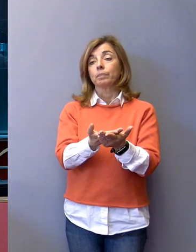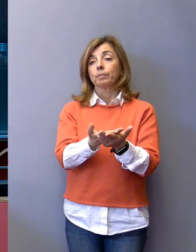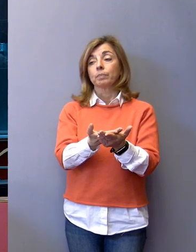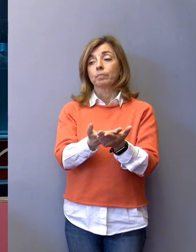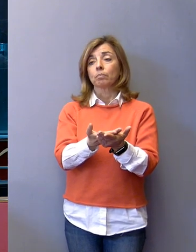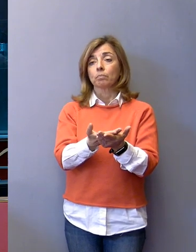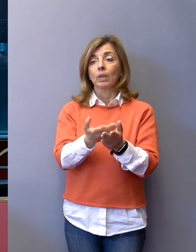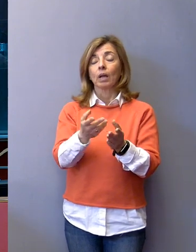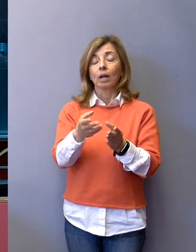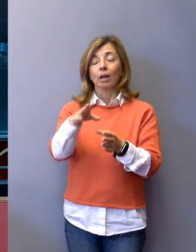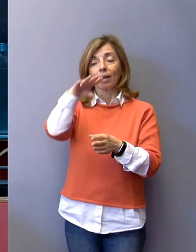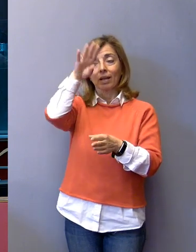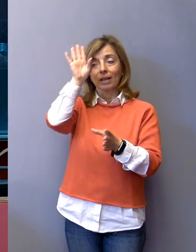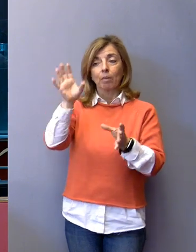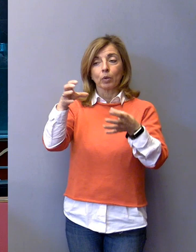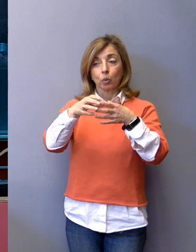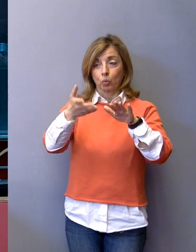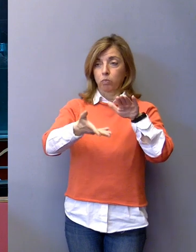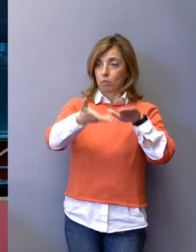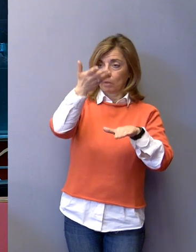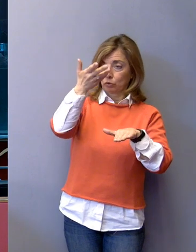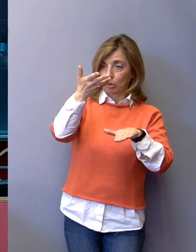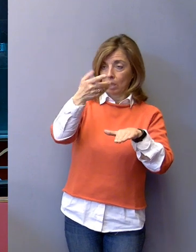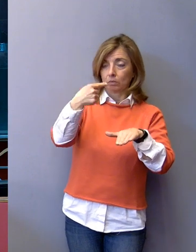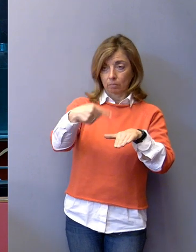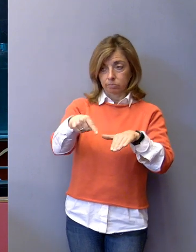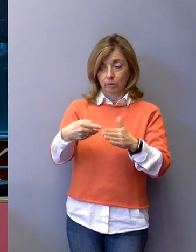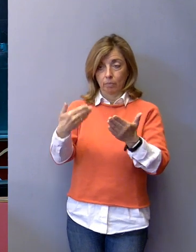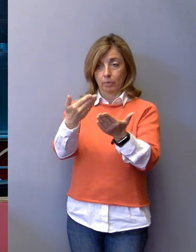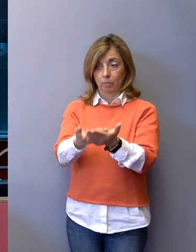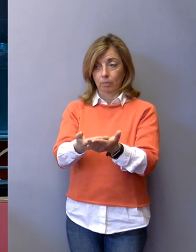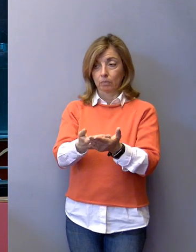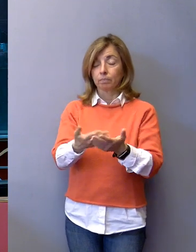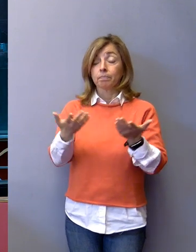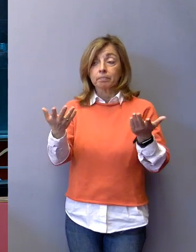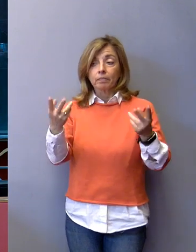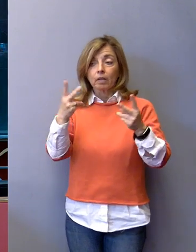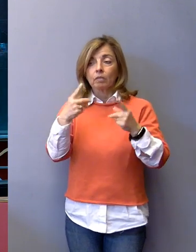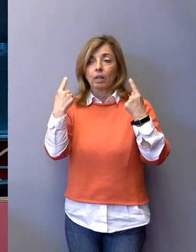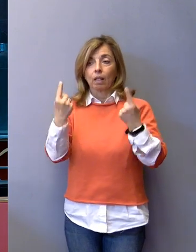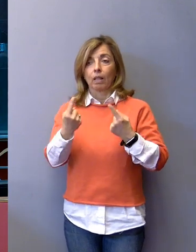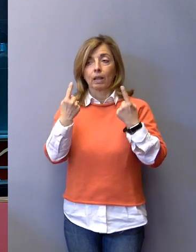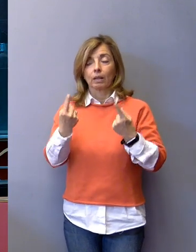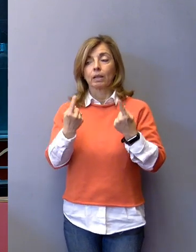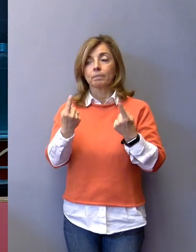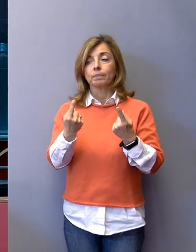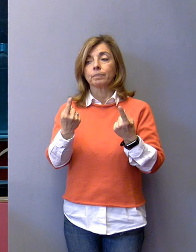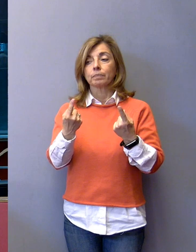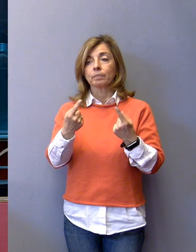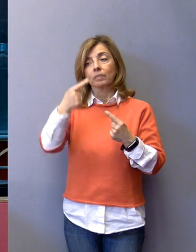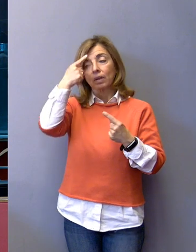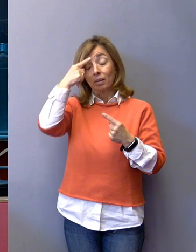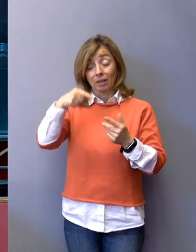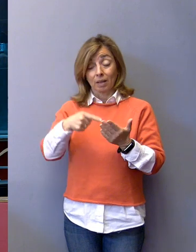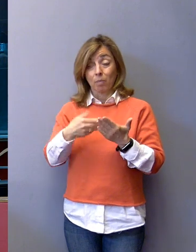dei capigruppo di maggioranza poi eravamo in attesa di sapere di sapere se questa